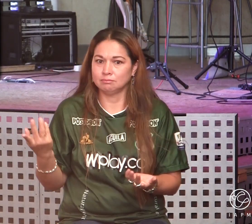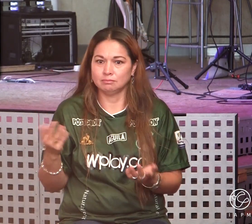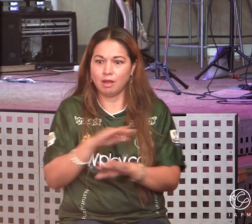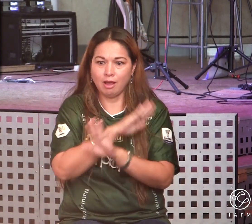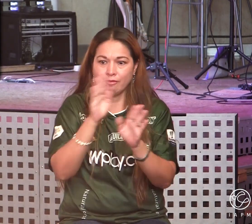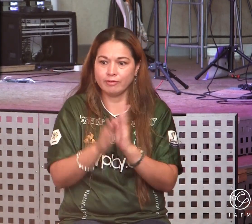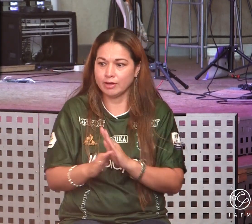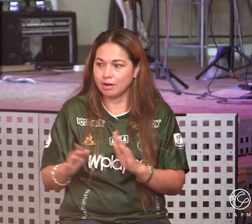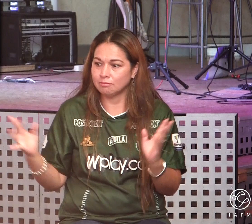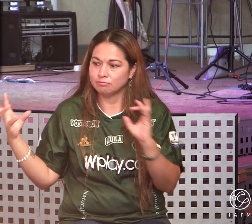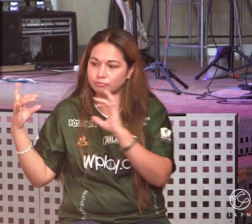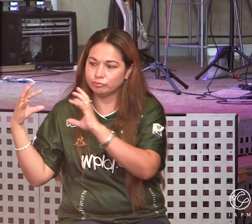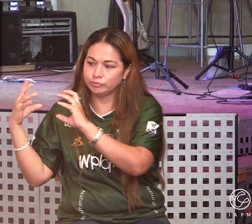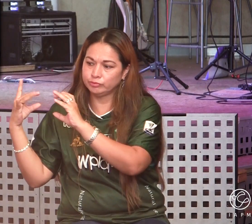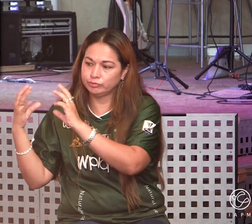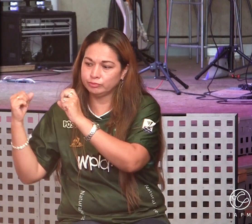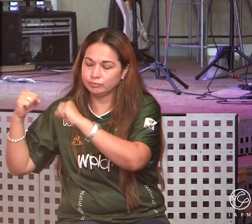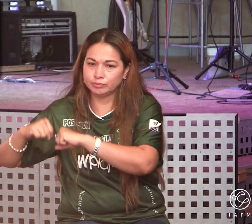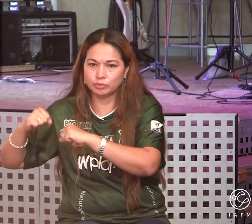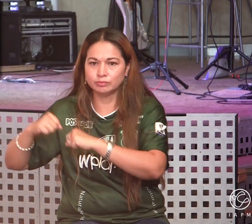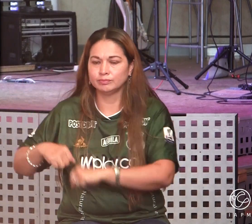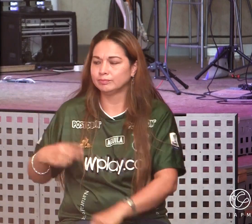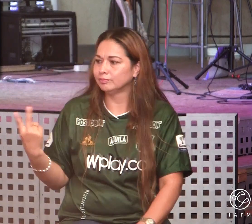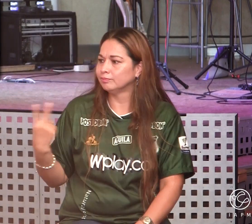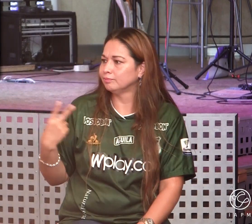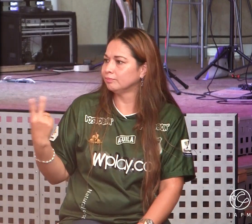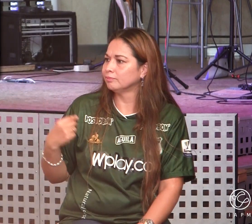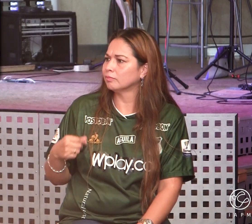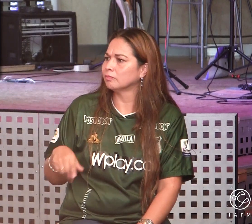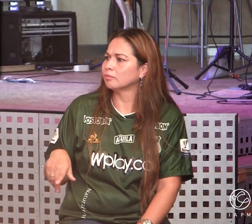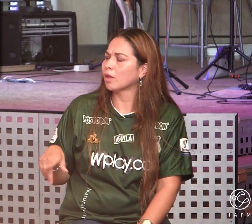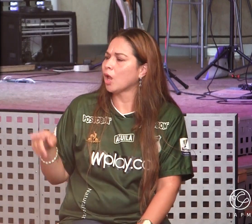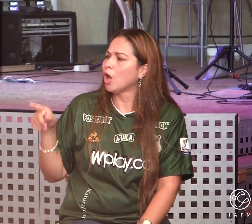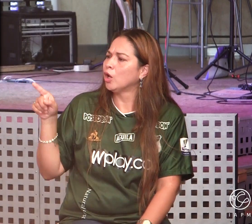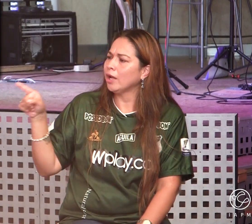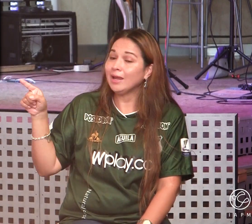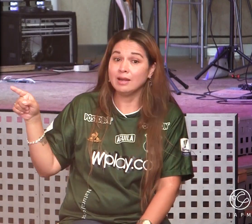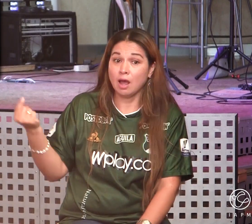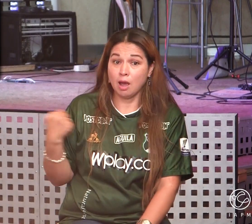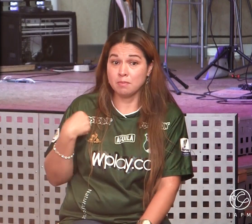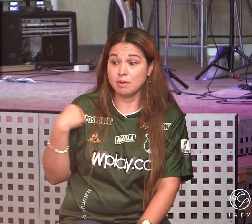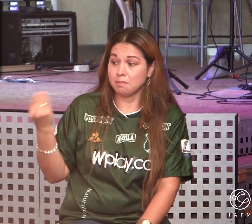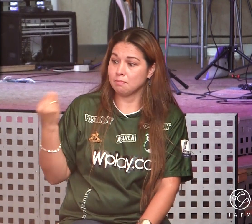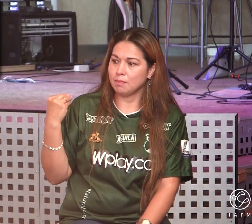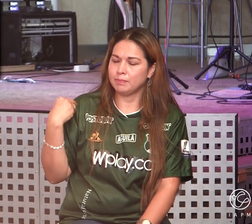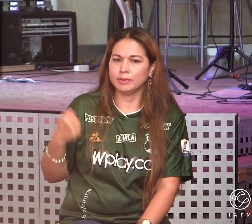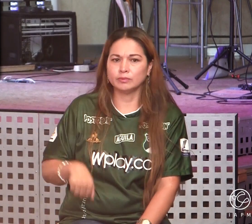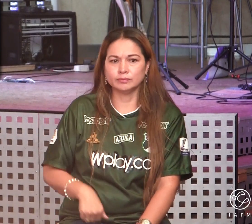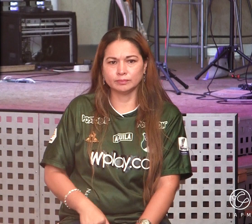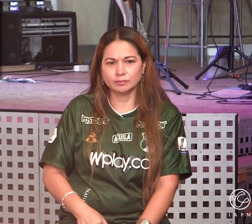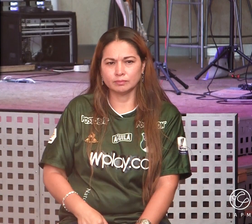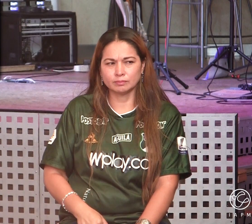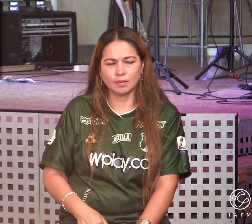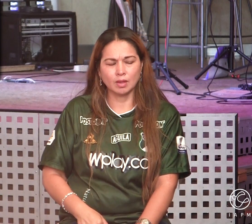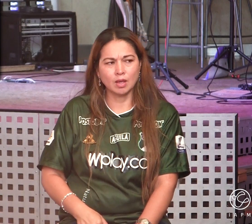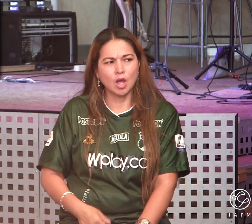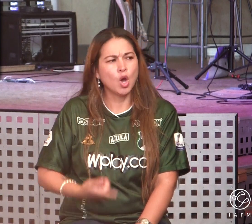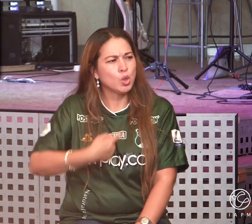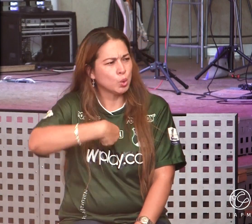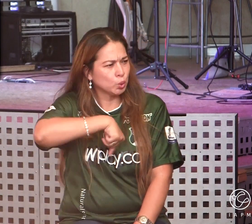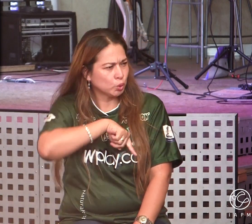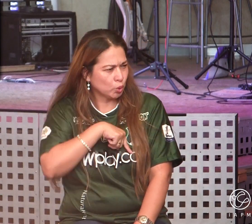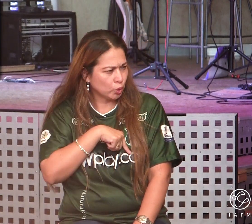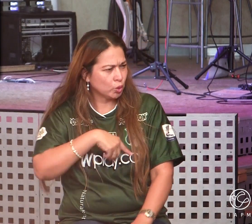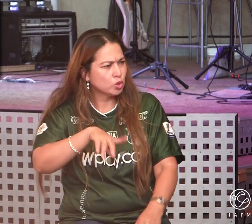Y cuando él viene a hablarme, me hace esta pregunta. Yo era un misionero de 21 años. Y recuerdo que me dice: nosotros los